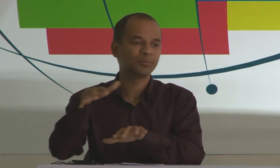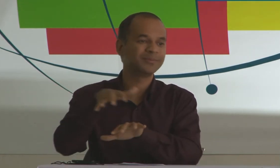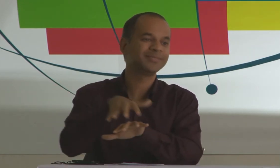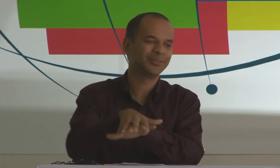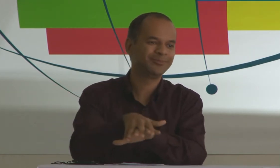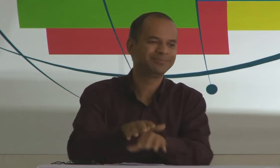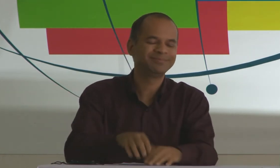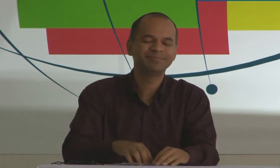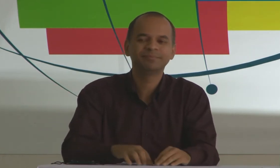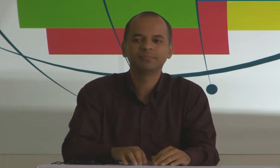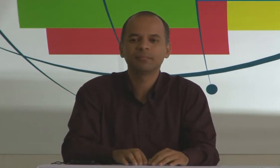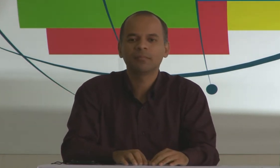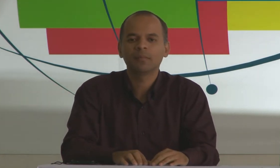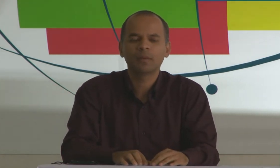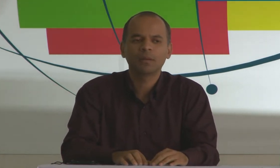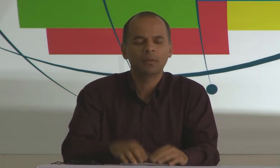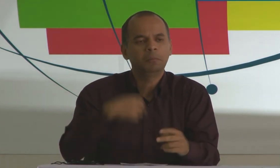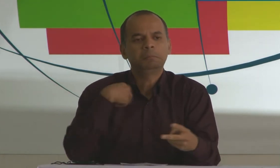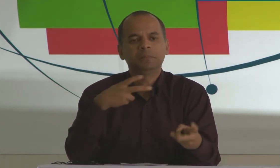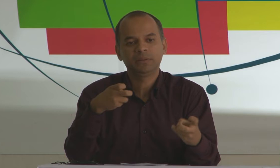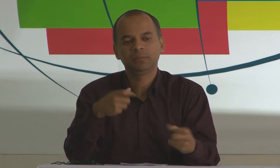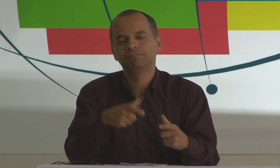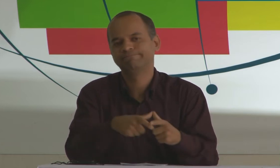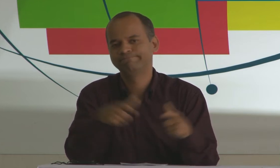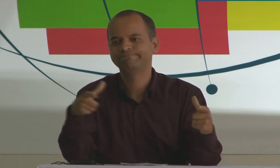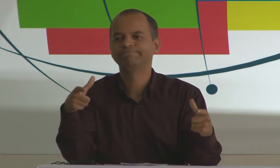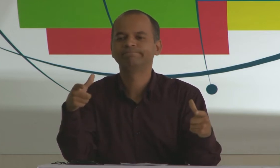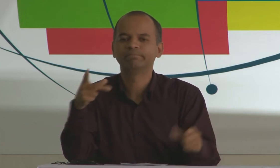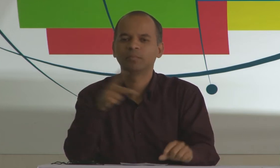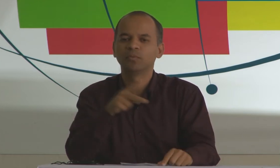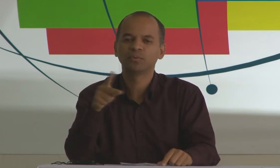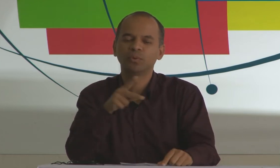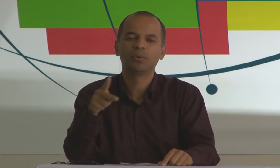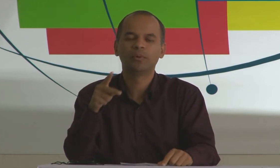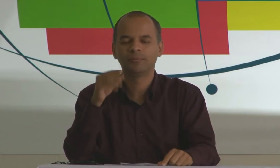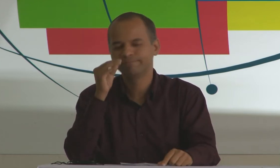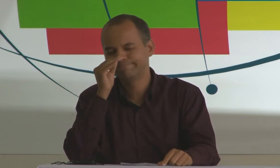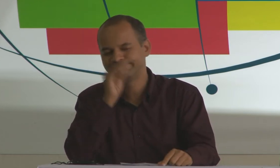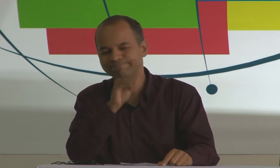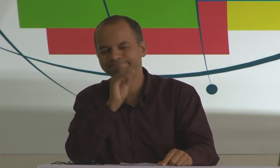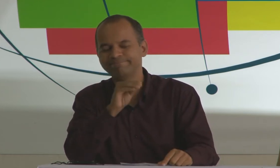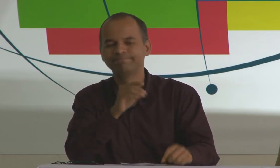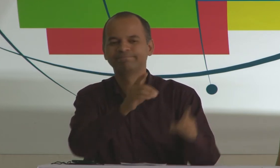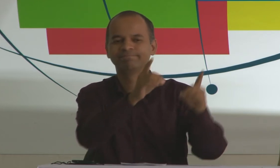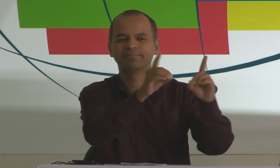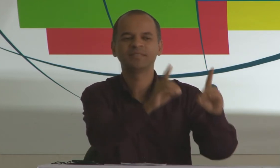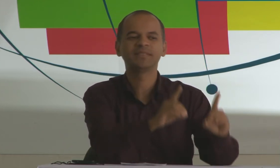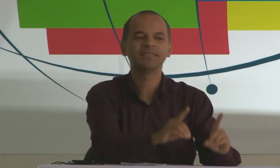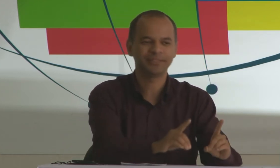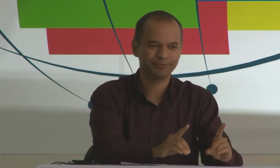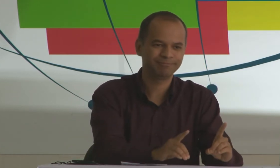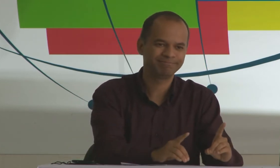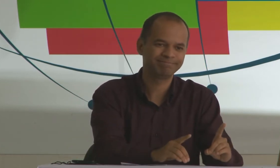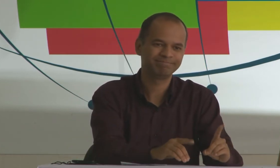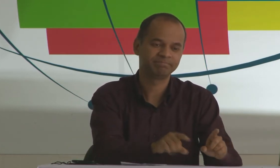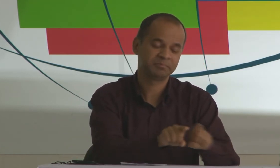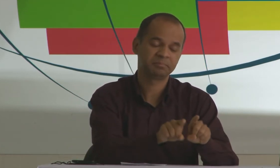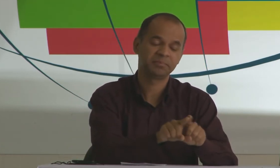compartilha. Então, começa por aí a inclusão, nesse processo de conhecimento da própria pessoa. E a maioria dos